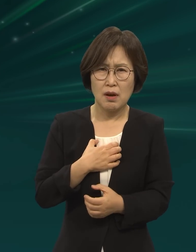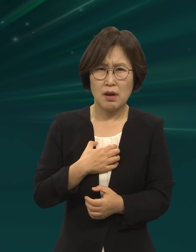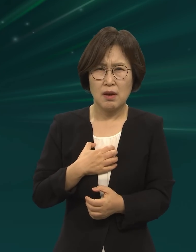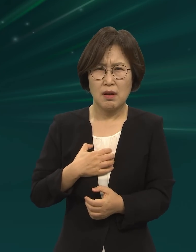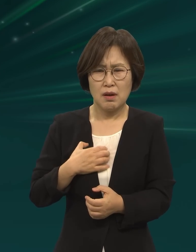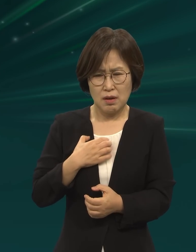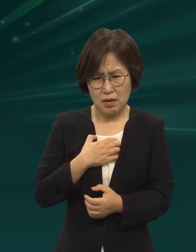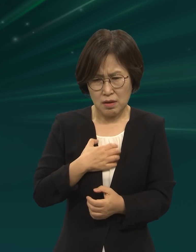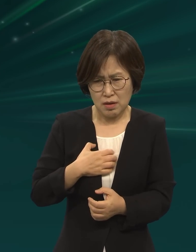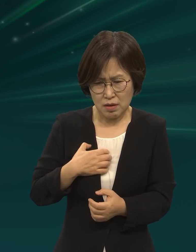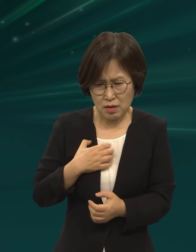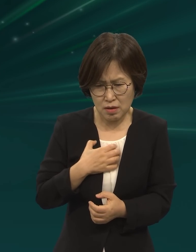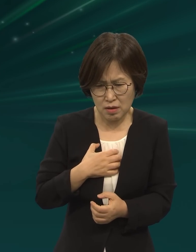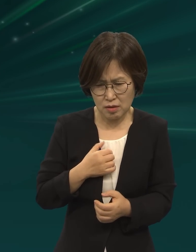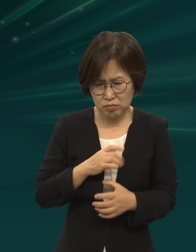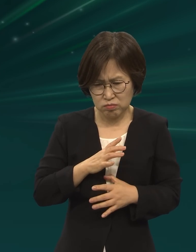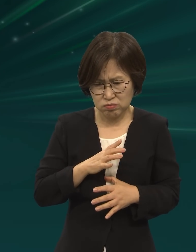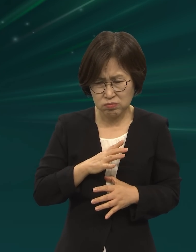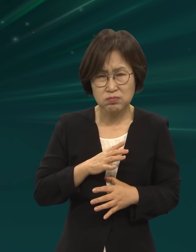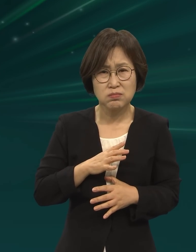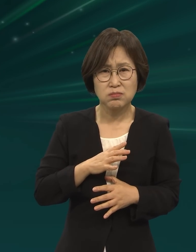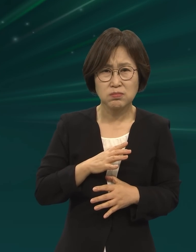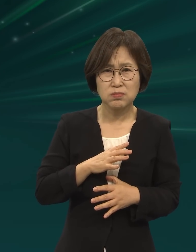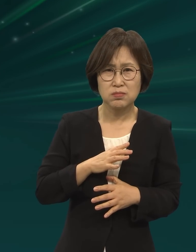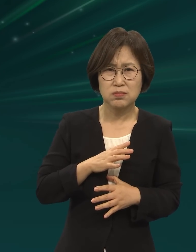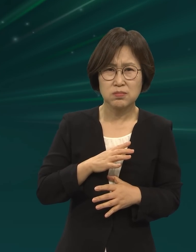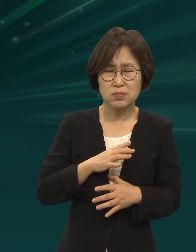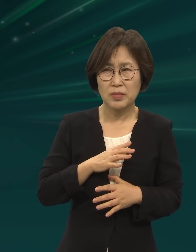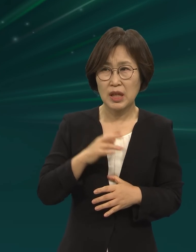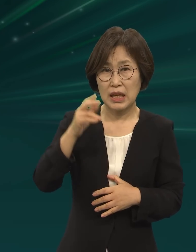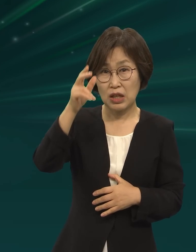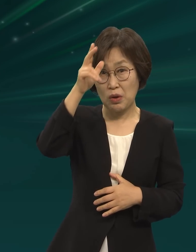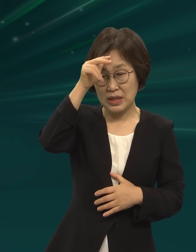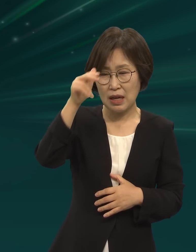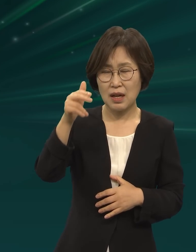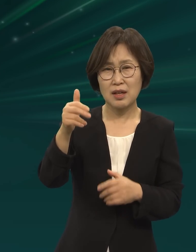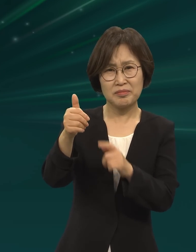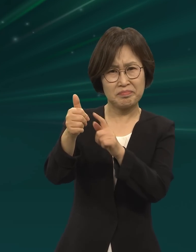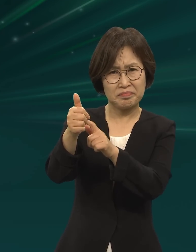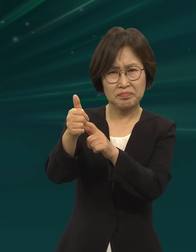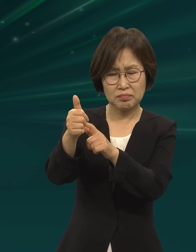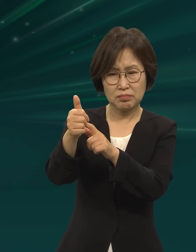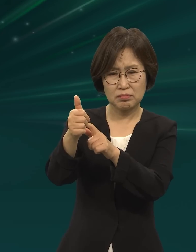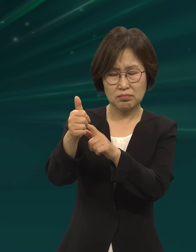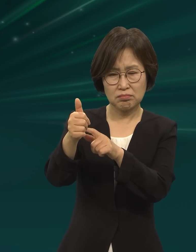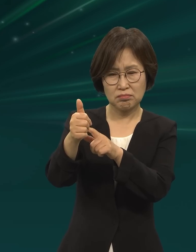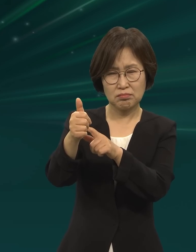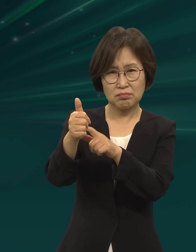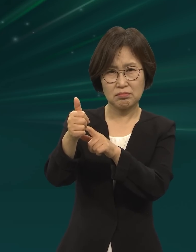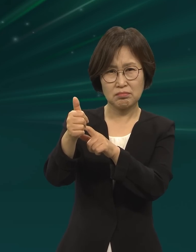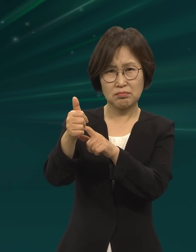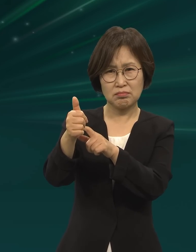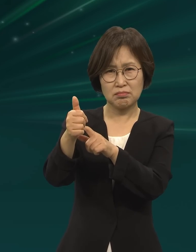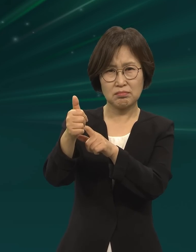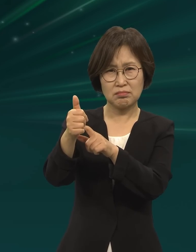돼요. 무섭게 주님 앞에 그 경찰서 그 대표님 앞에 갔습니다.